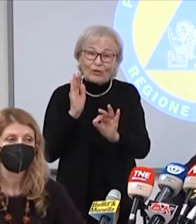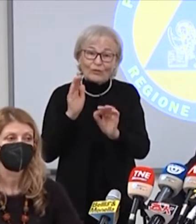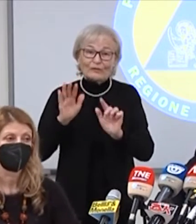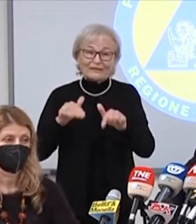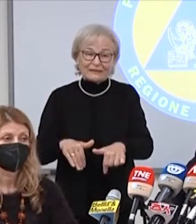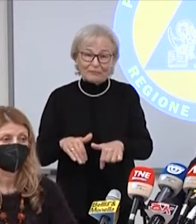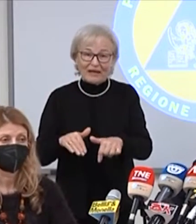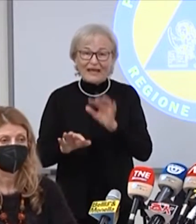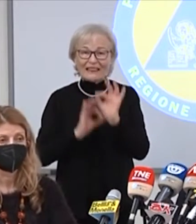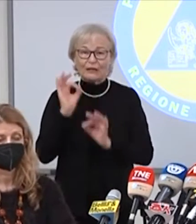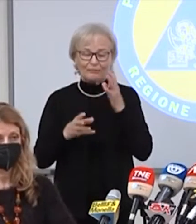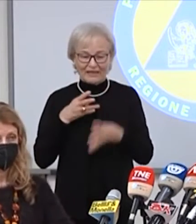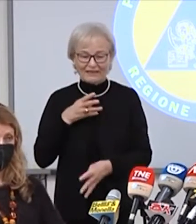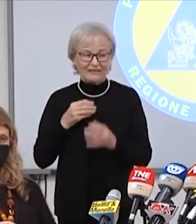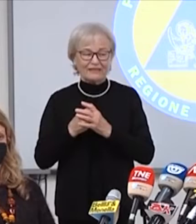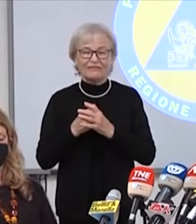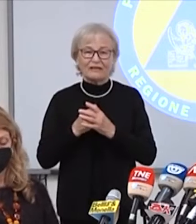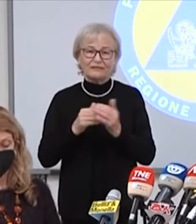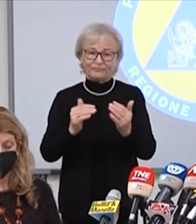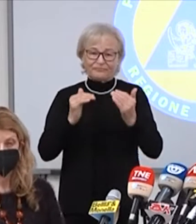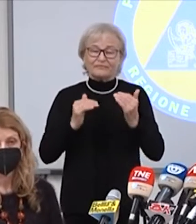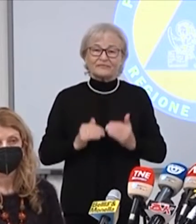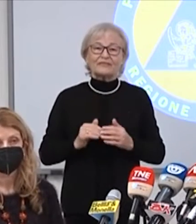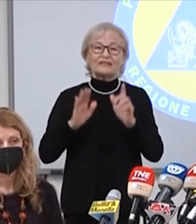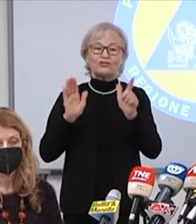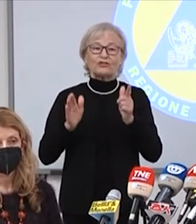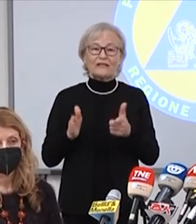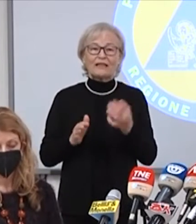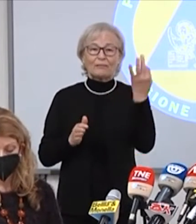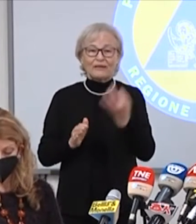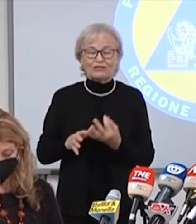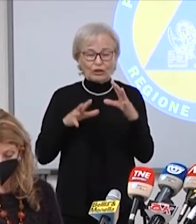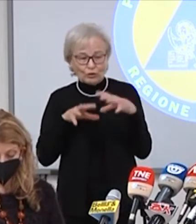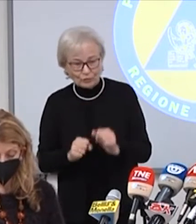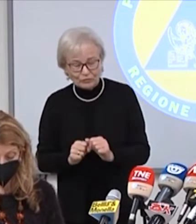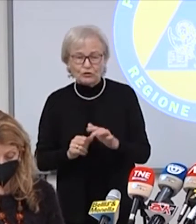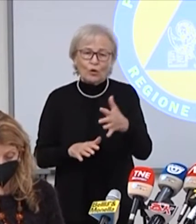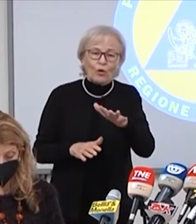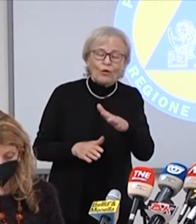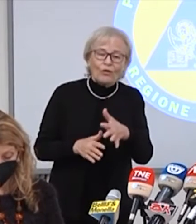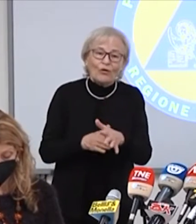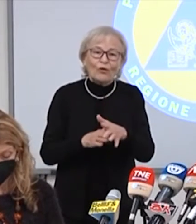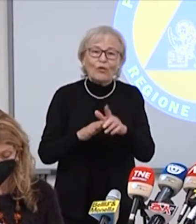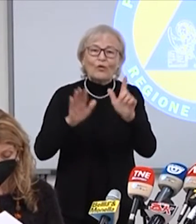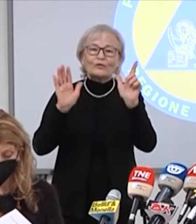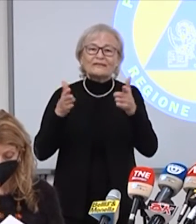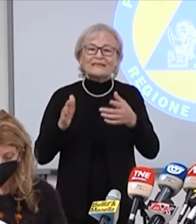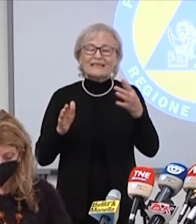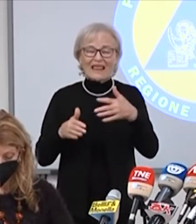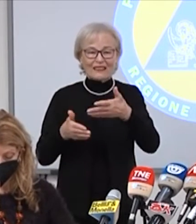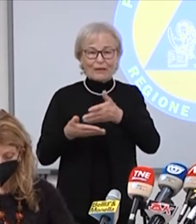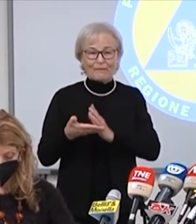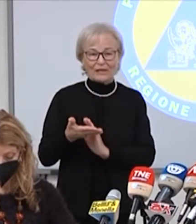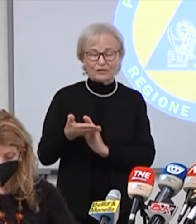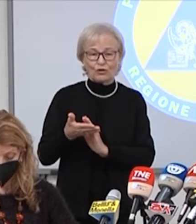continua così cioè andare a 17 per cento di occupazione 17 e mezzo e guadagnare un punto di area